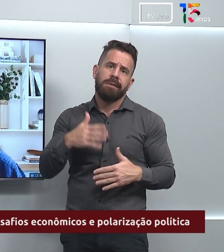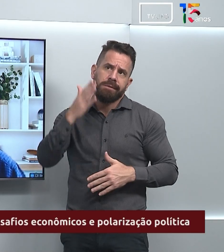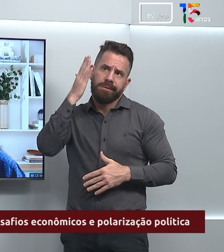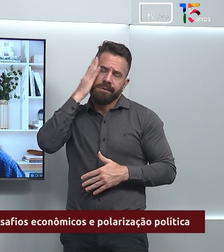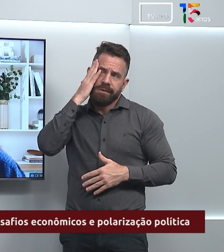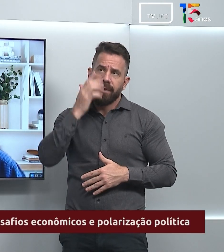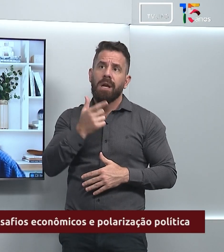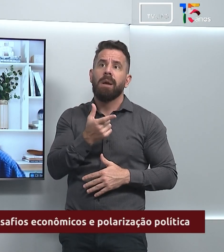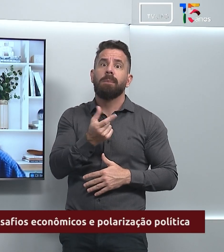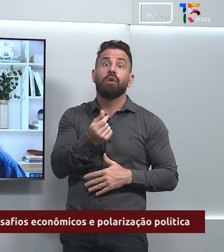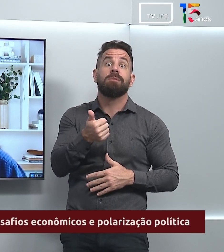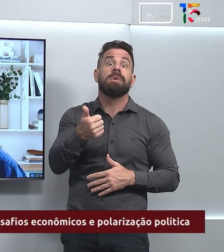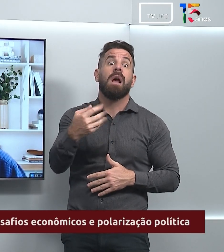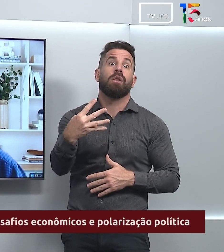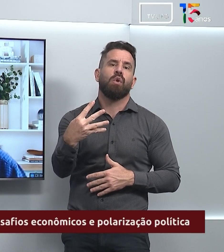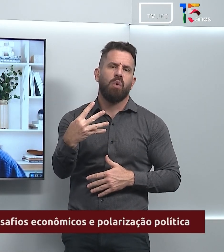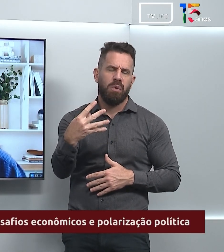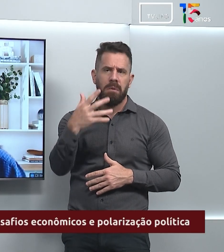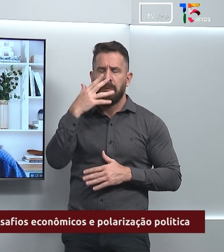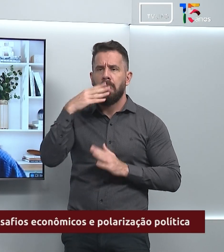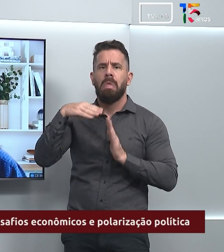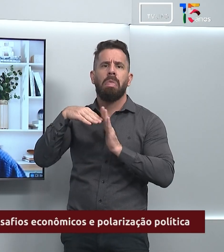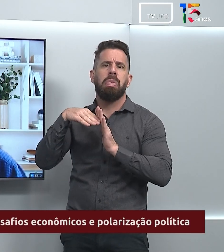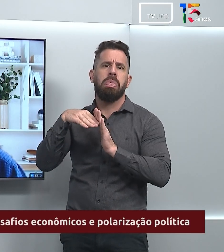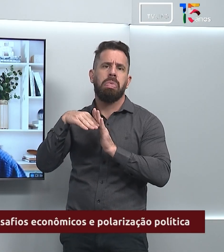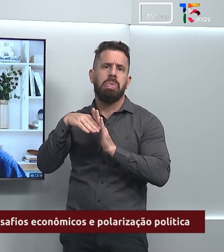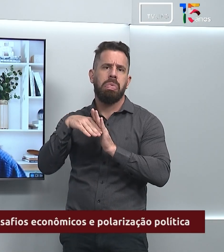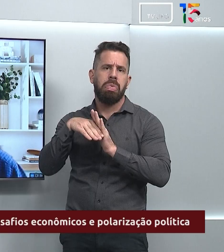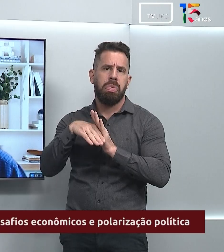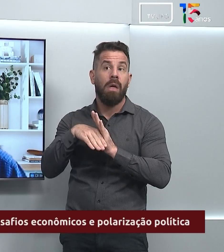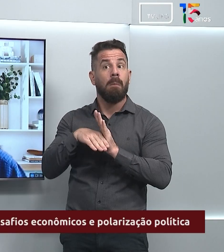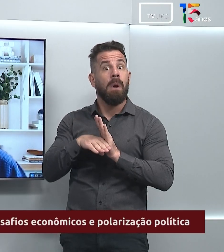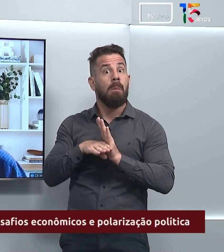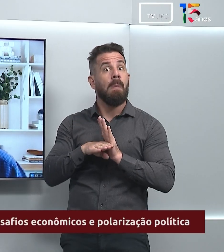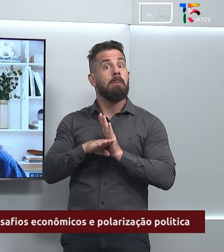desde 2014, o Brasil cresceu esse ano